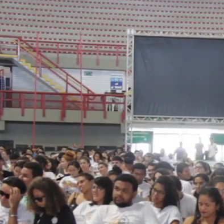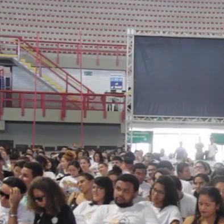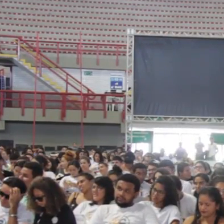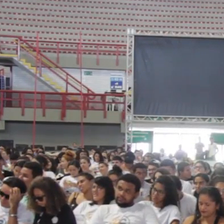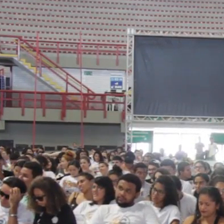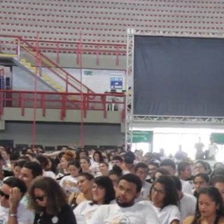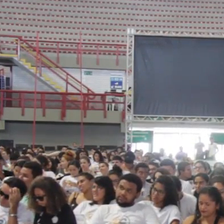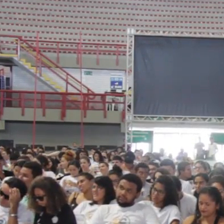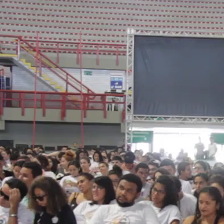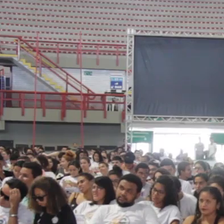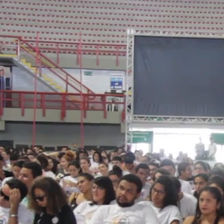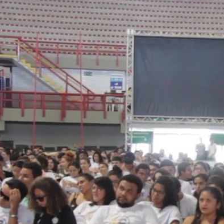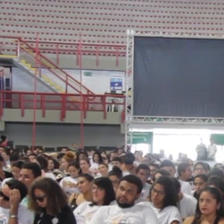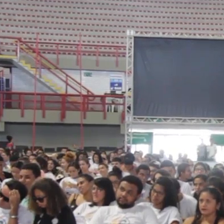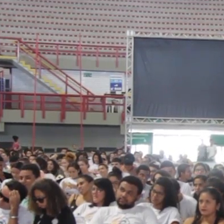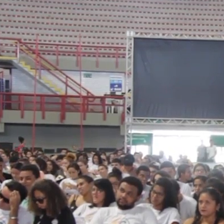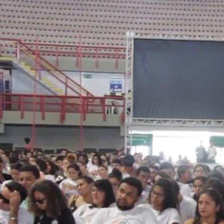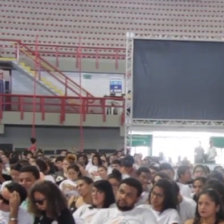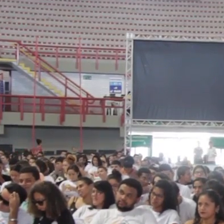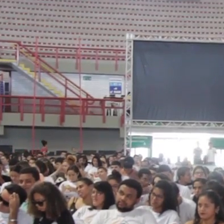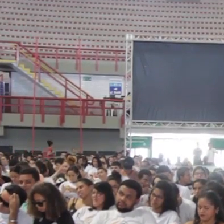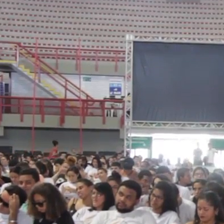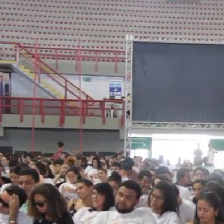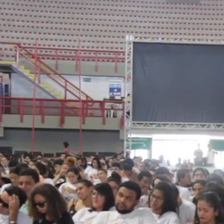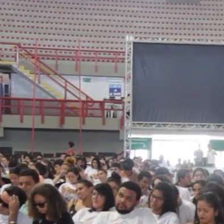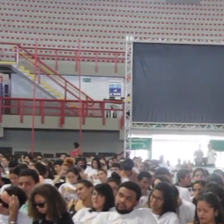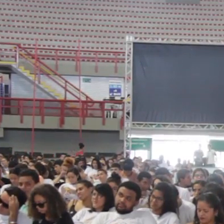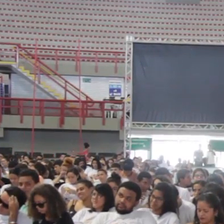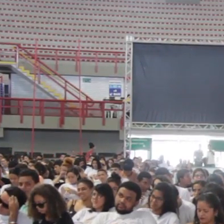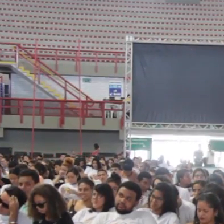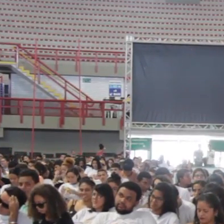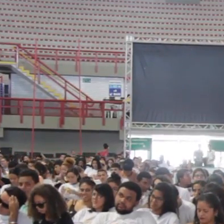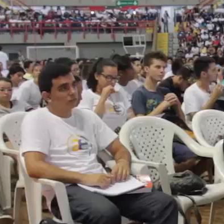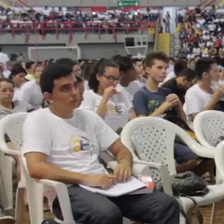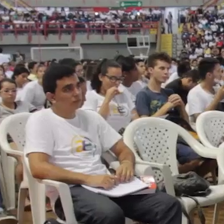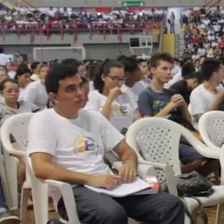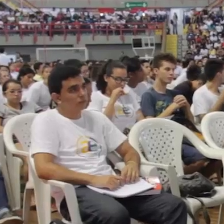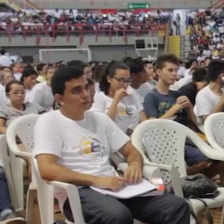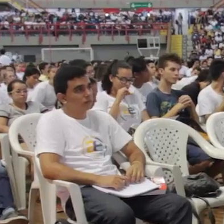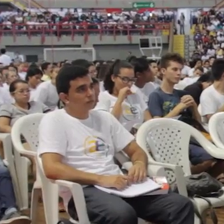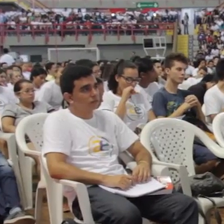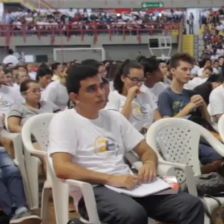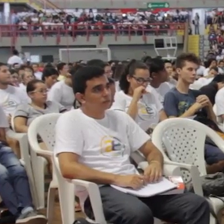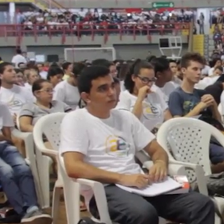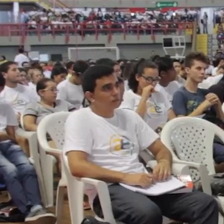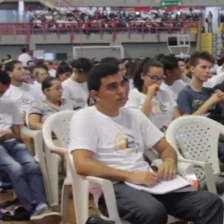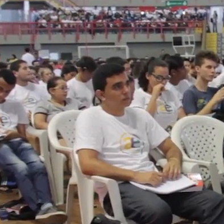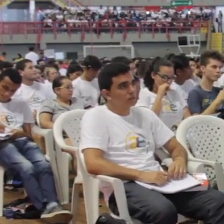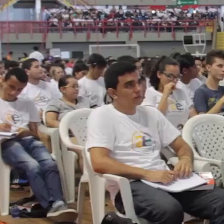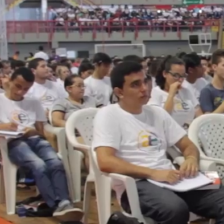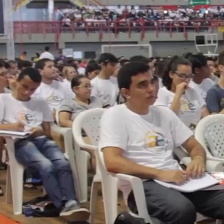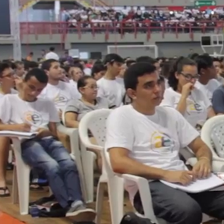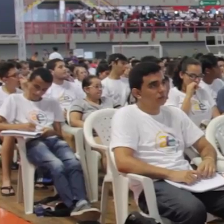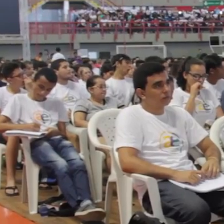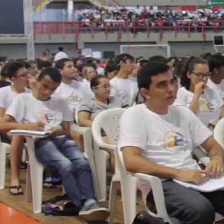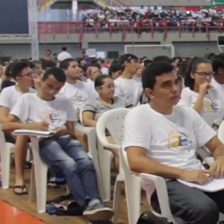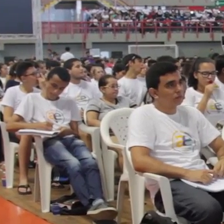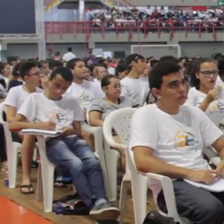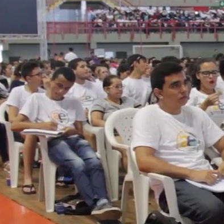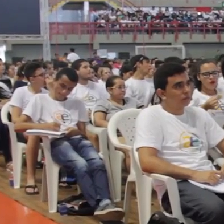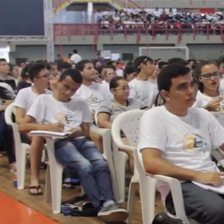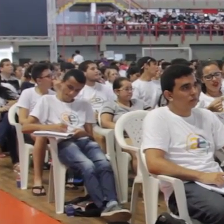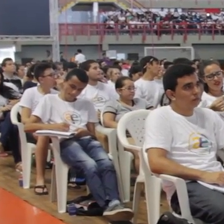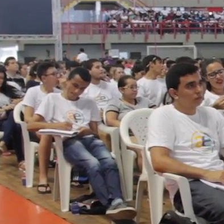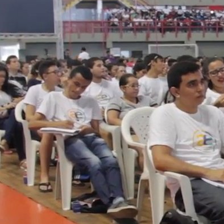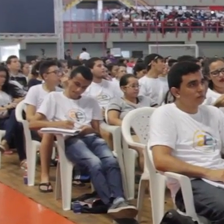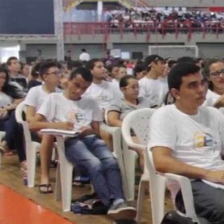não deu? Nada de nós. Nada de devemos, queremos, podemos, tá? Você vai colocar,